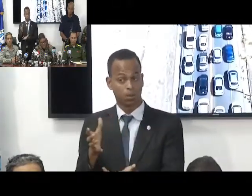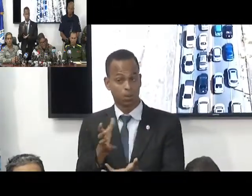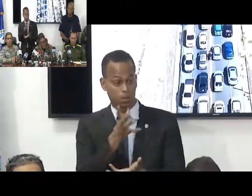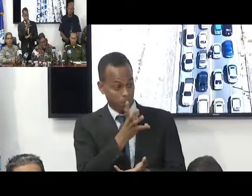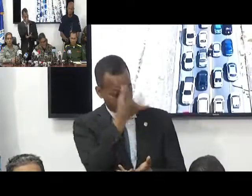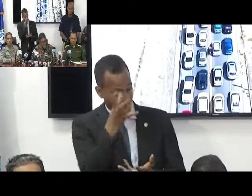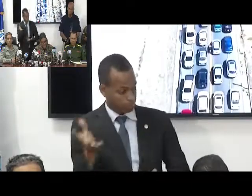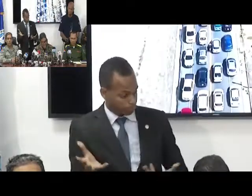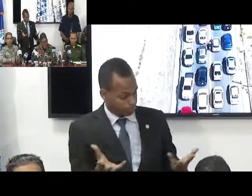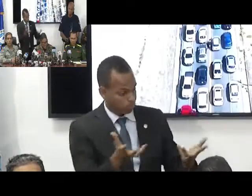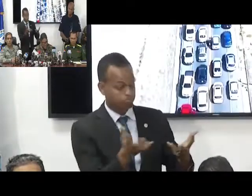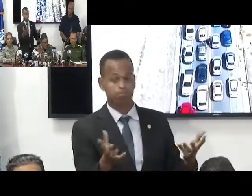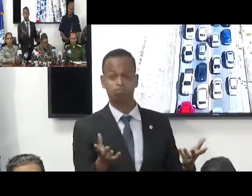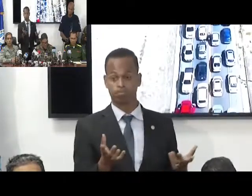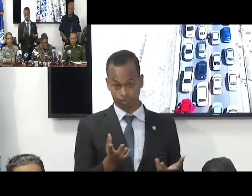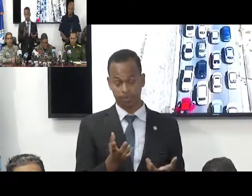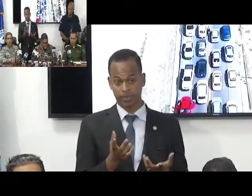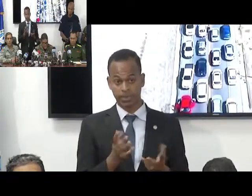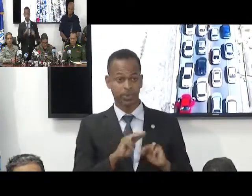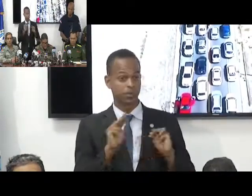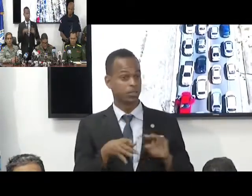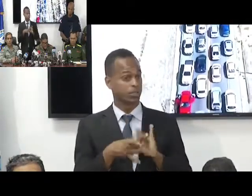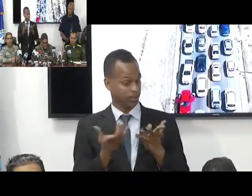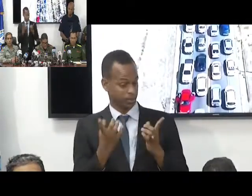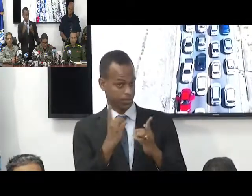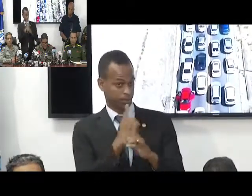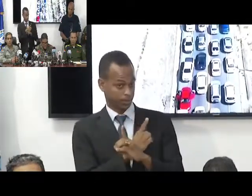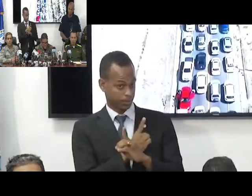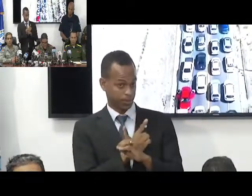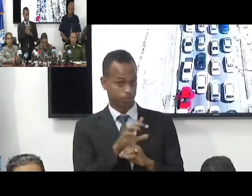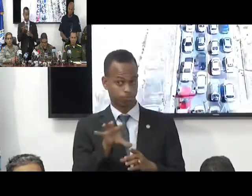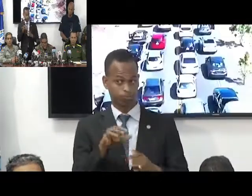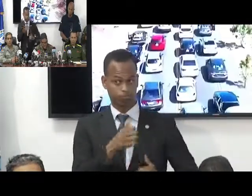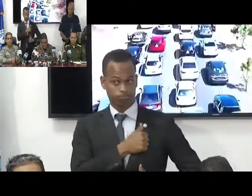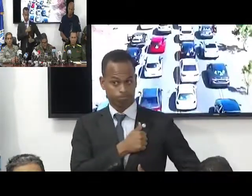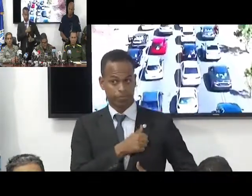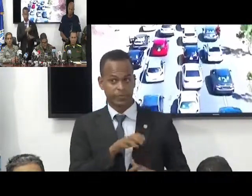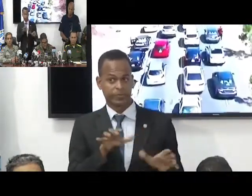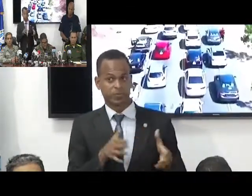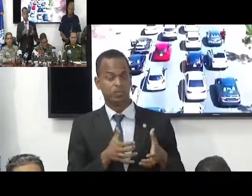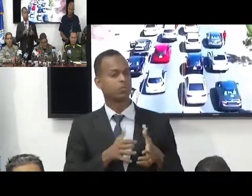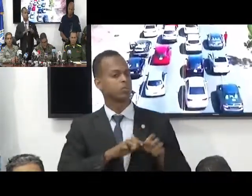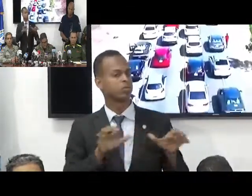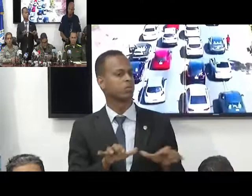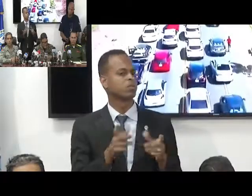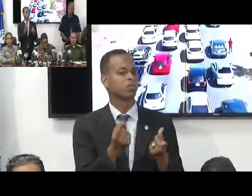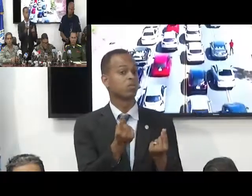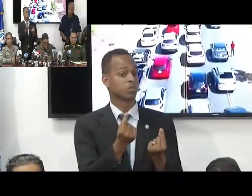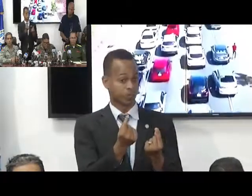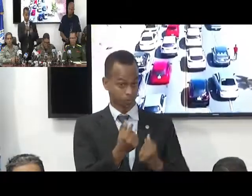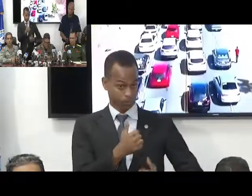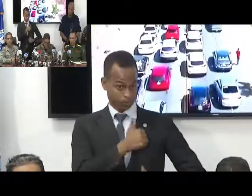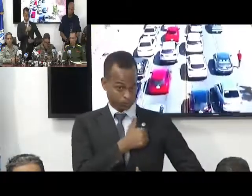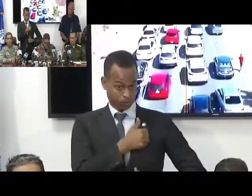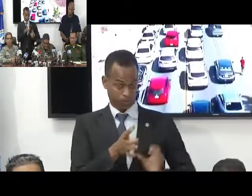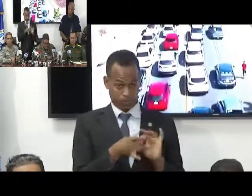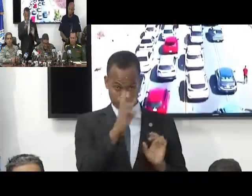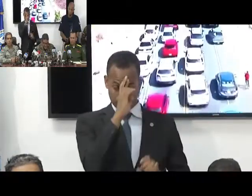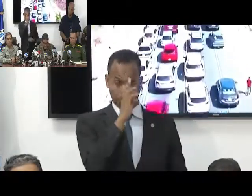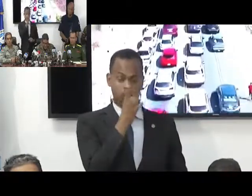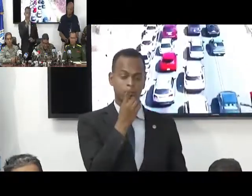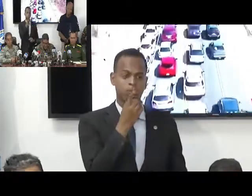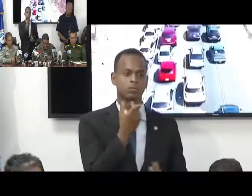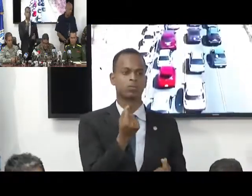sus padres. En el Ministerio de Defensa, a través de sus fuerzas, realizó las siguientes misiones. El Ejército de la República